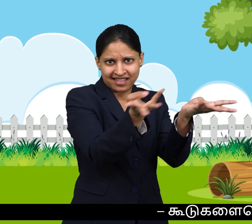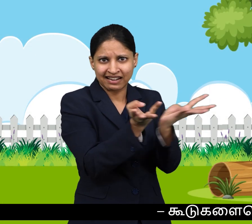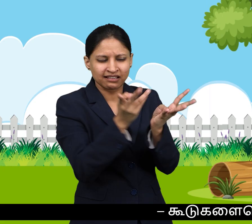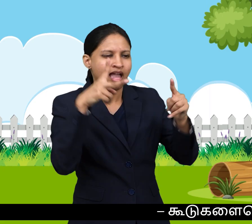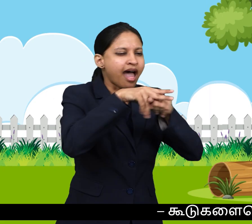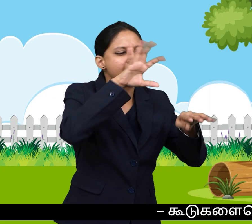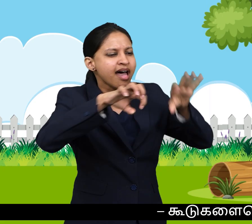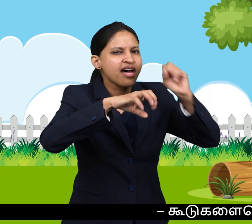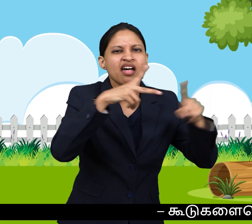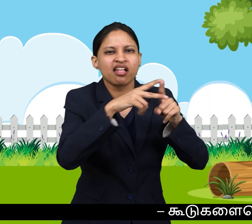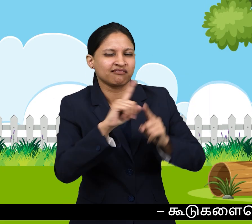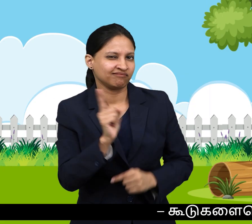கூடுகளை தொந்தரவு செய்தல்,